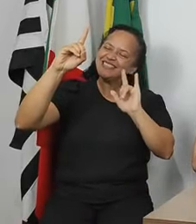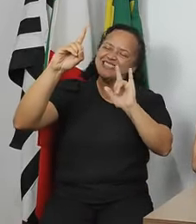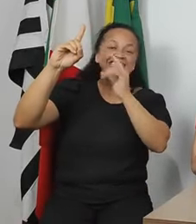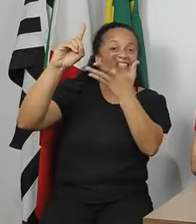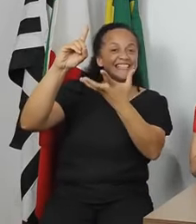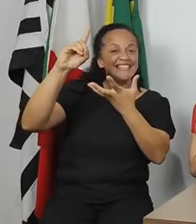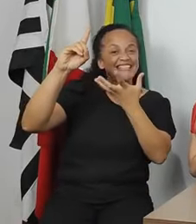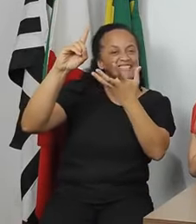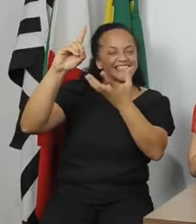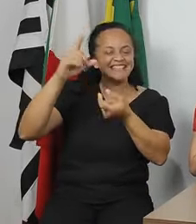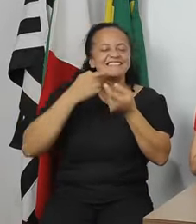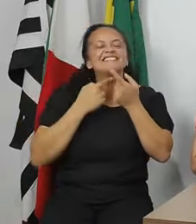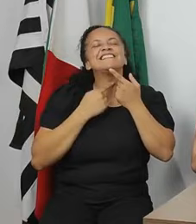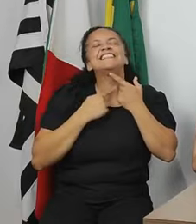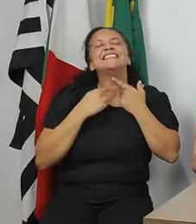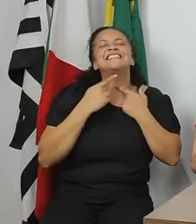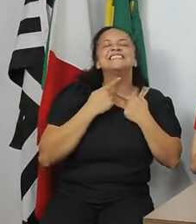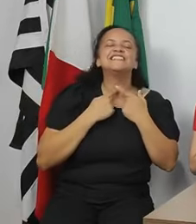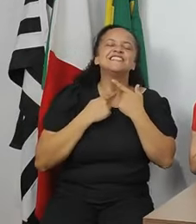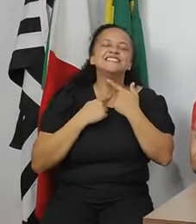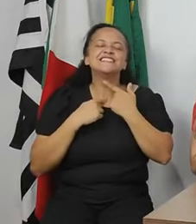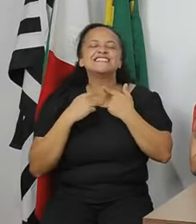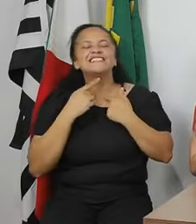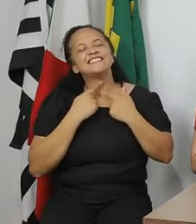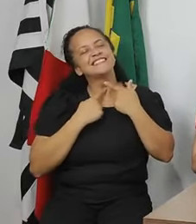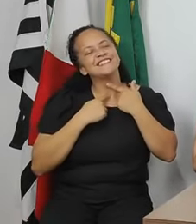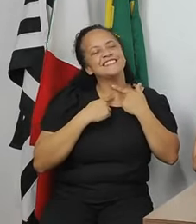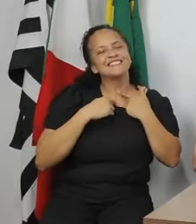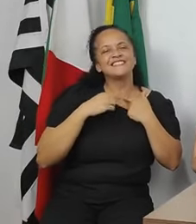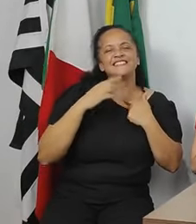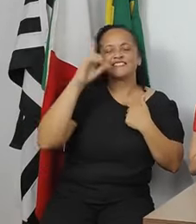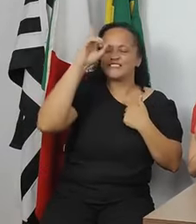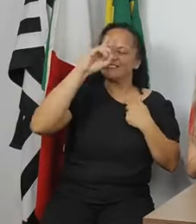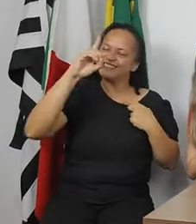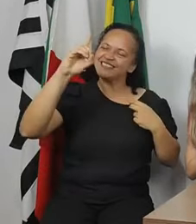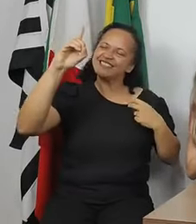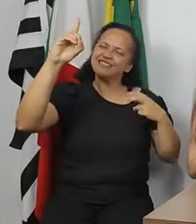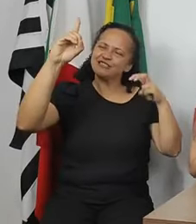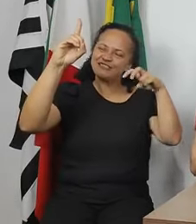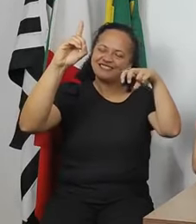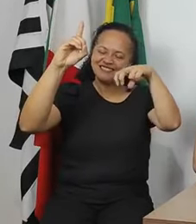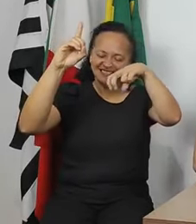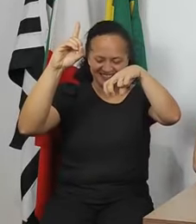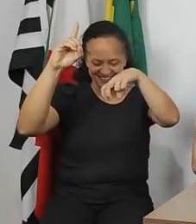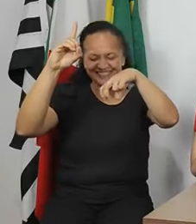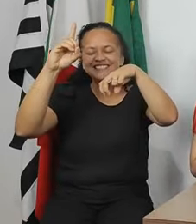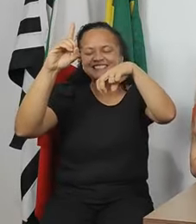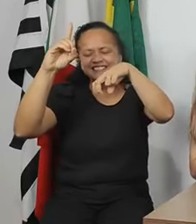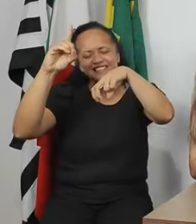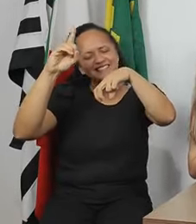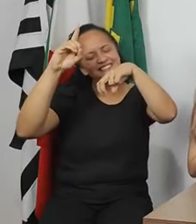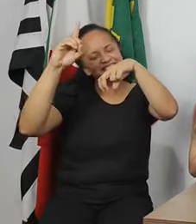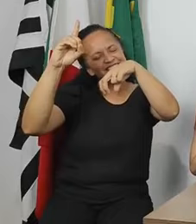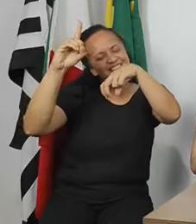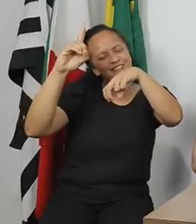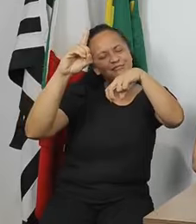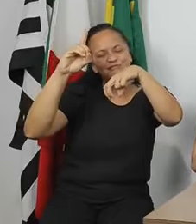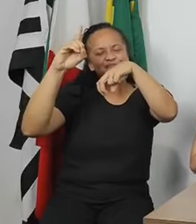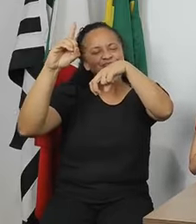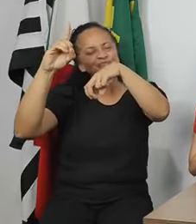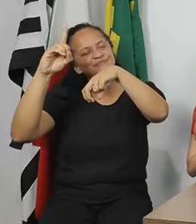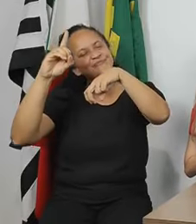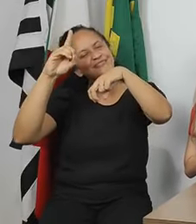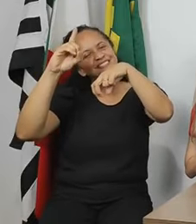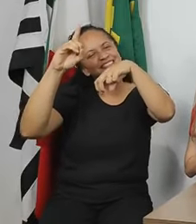Te quero. Sim, eu me prostro aos Seus